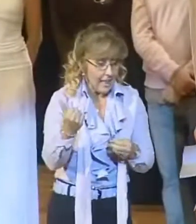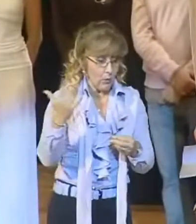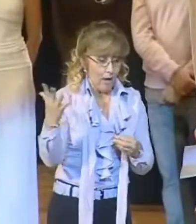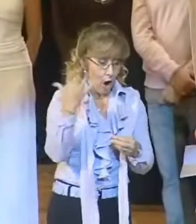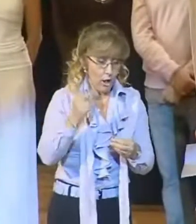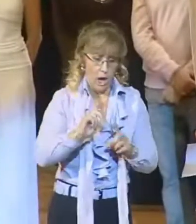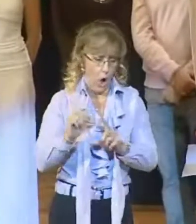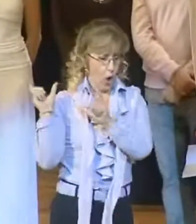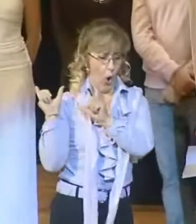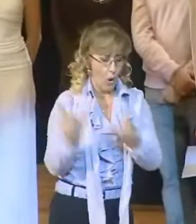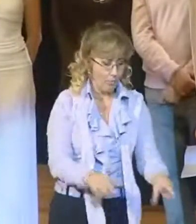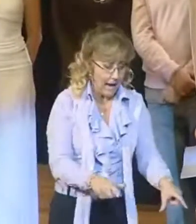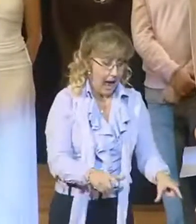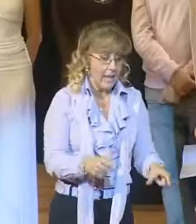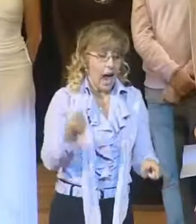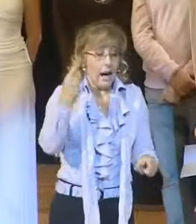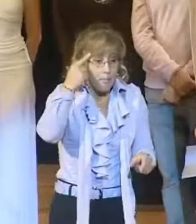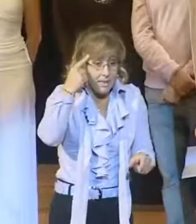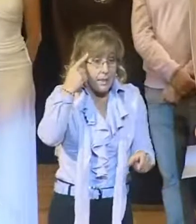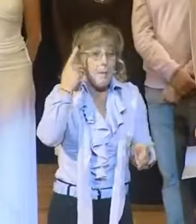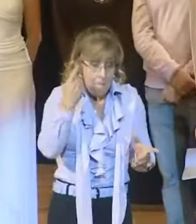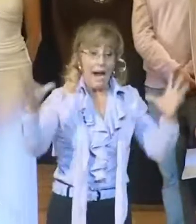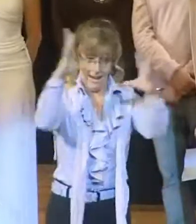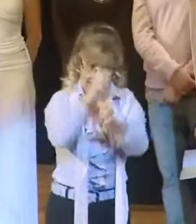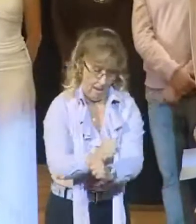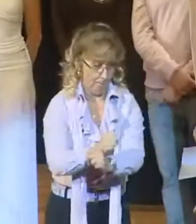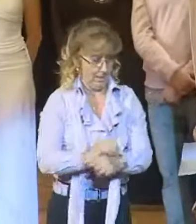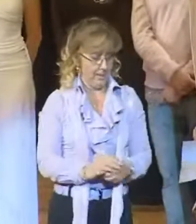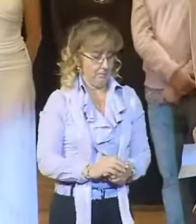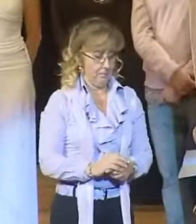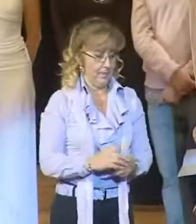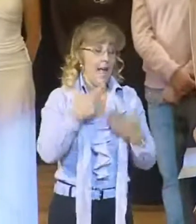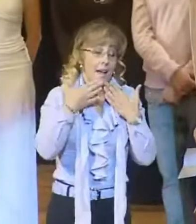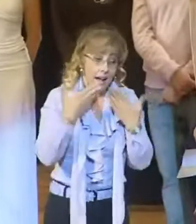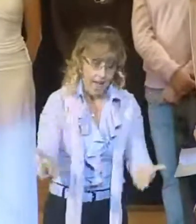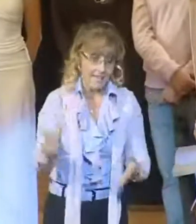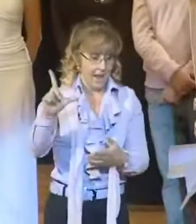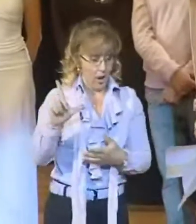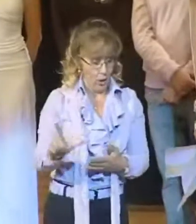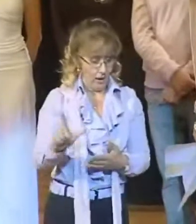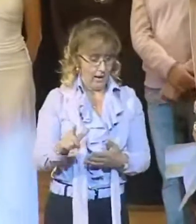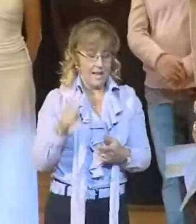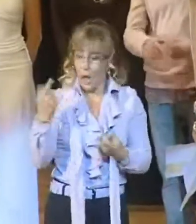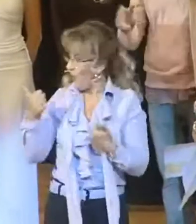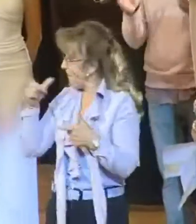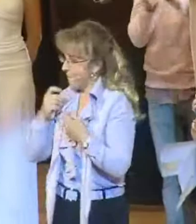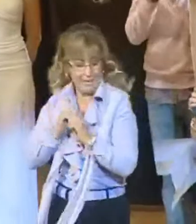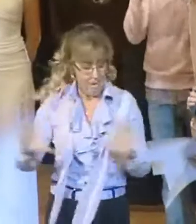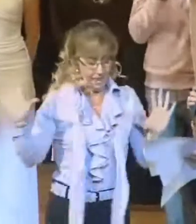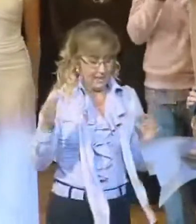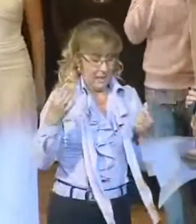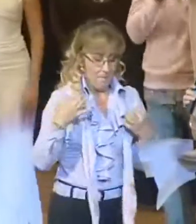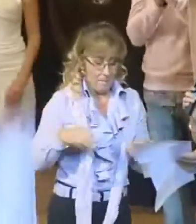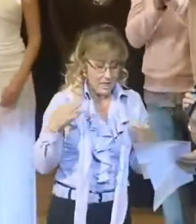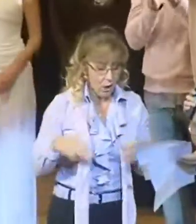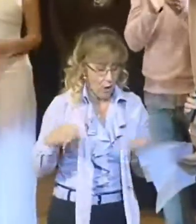facendoci sentire per una volta non obbligati a capire, ma capiti. Grazie Luca,